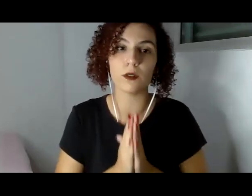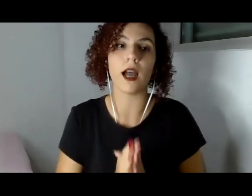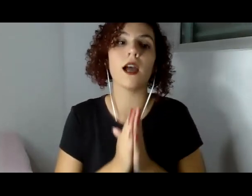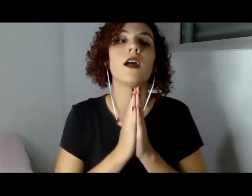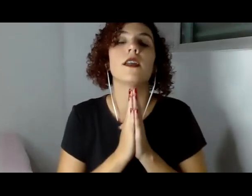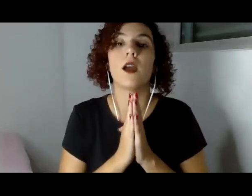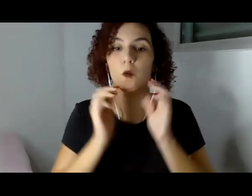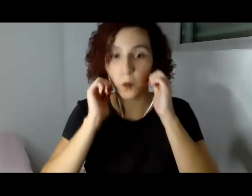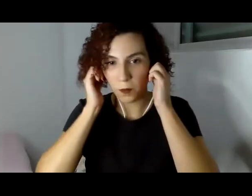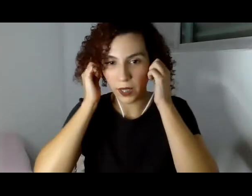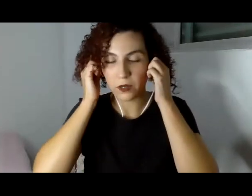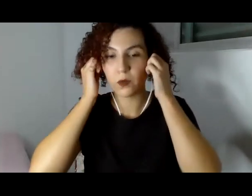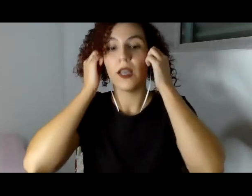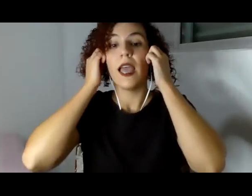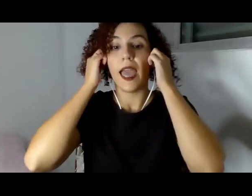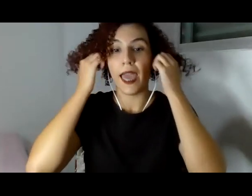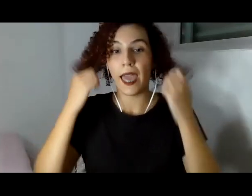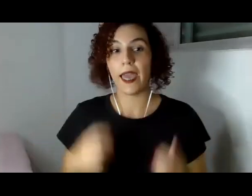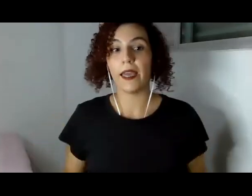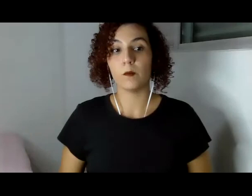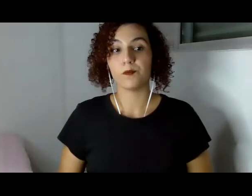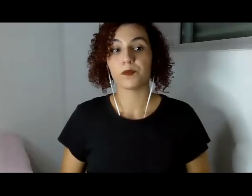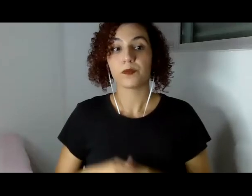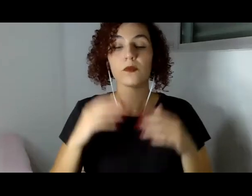vai voltar em algum momento.